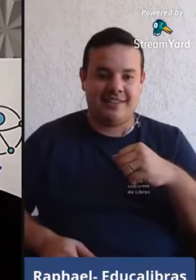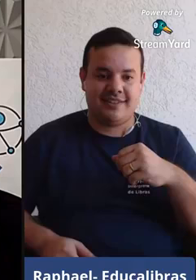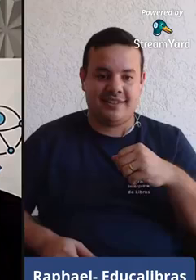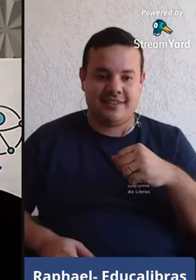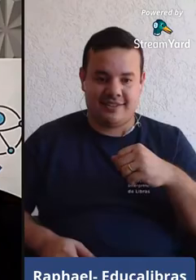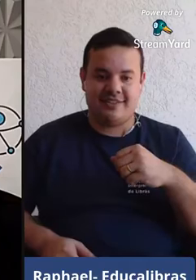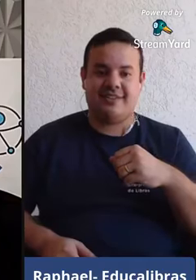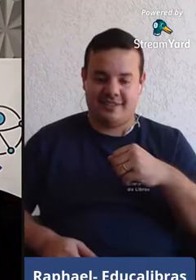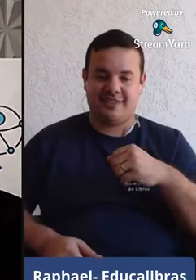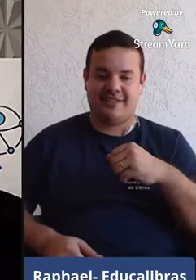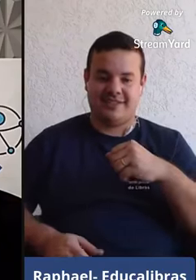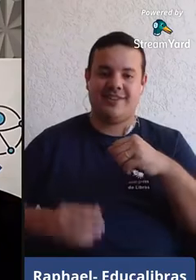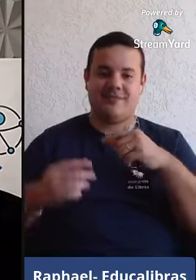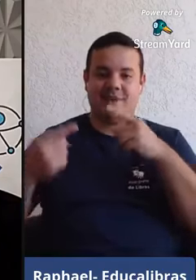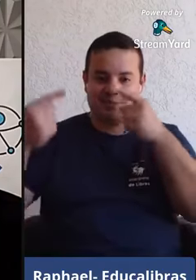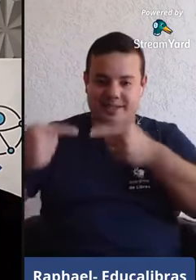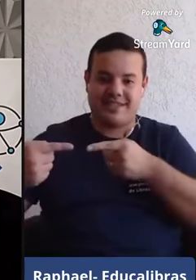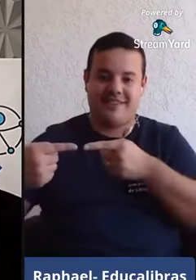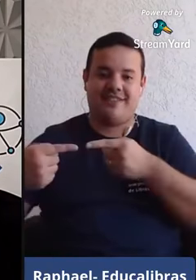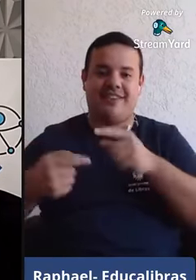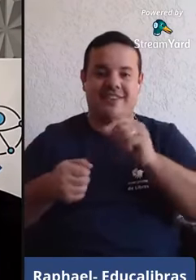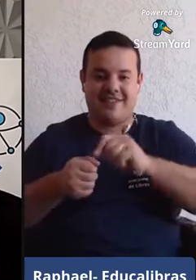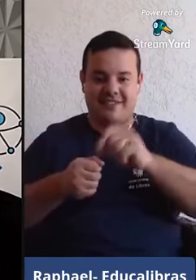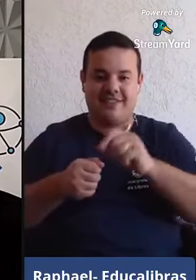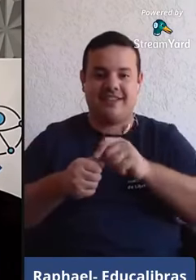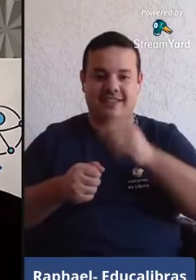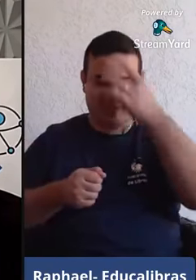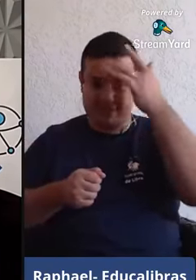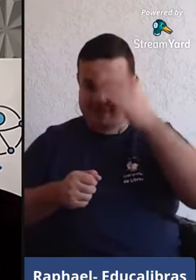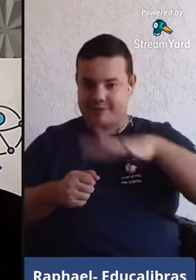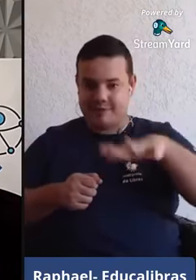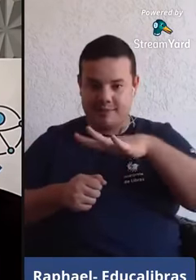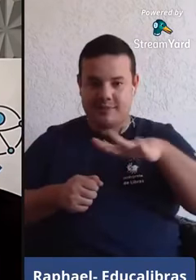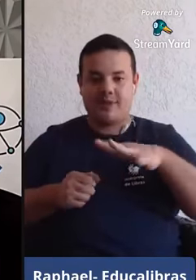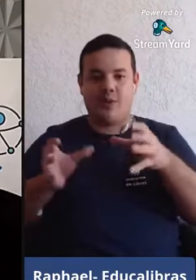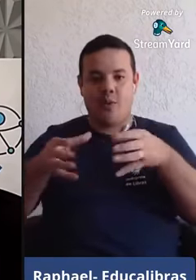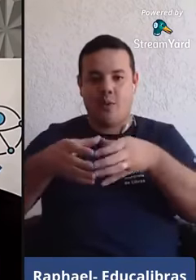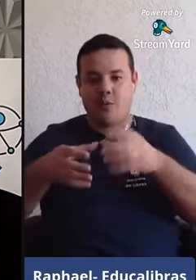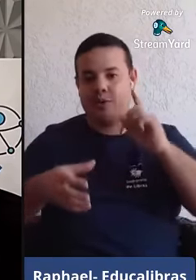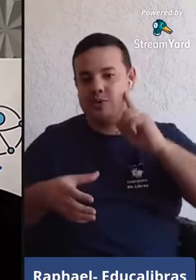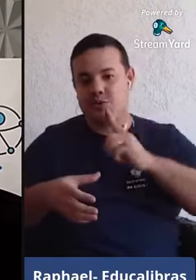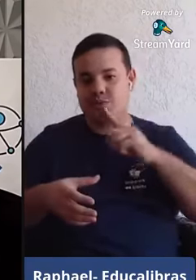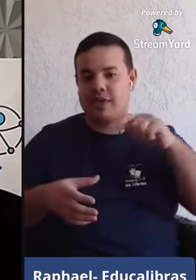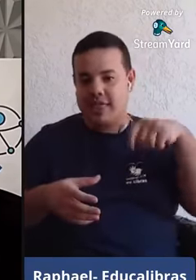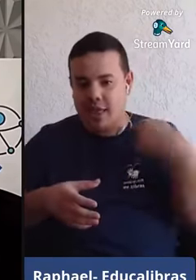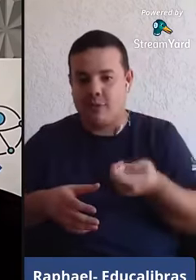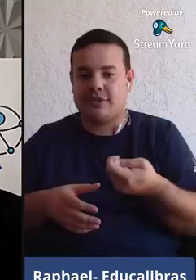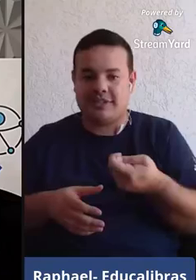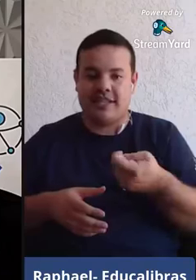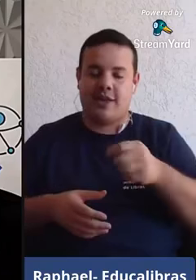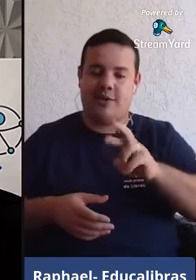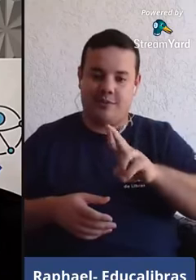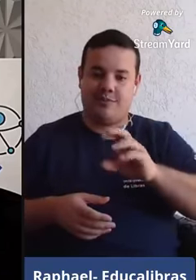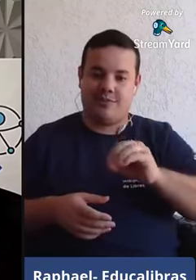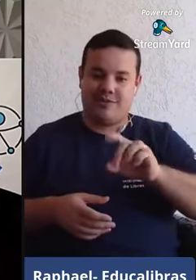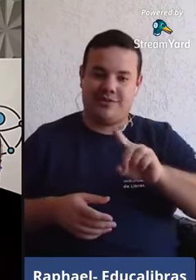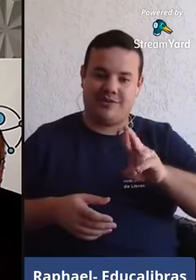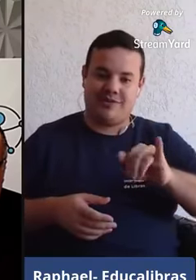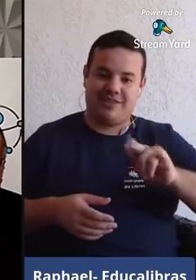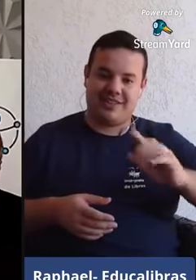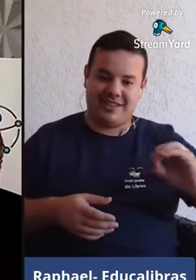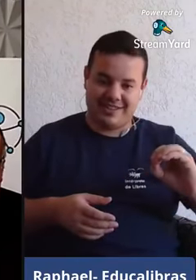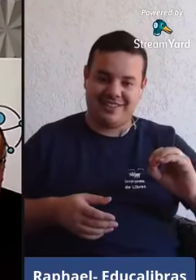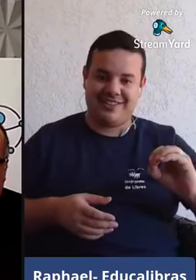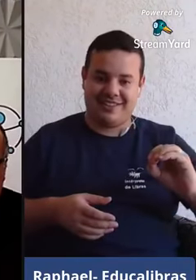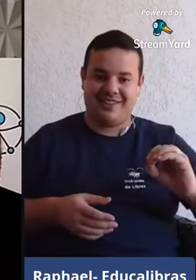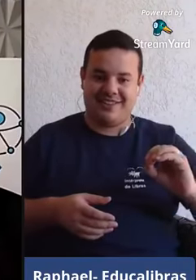Mais um desafio, viu, Rafael? O pessoal, olha aí, para a comunidade surda, alguém tem que dar um sinal para o